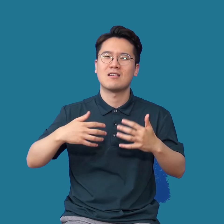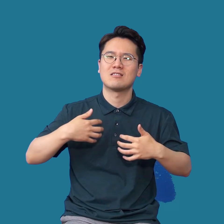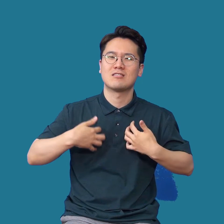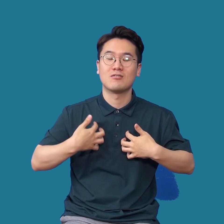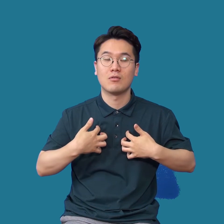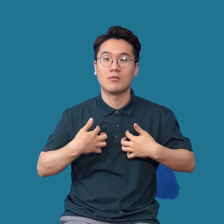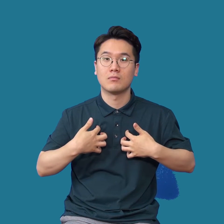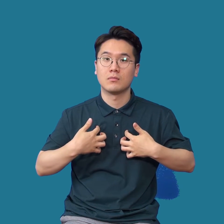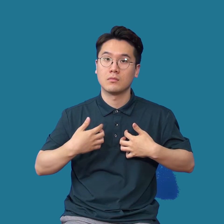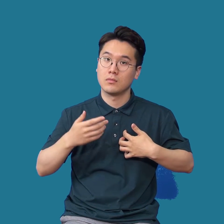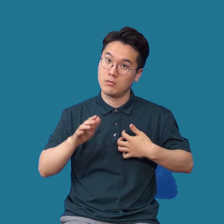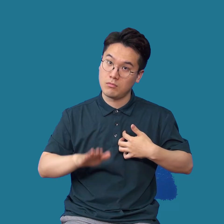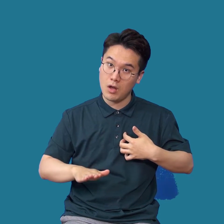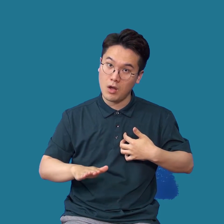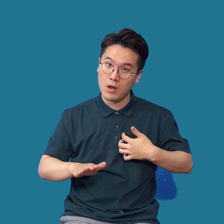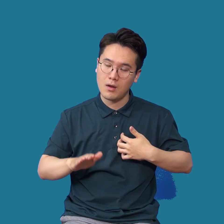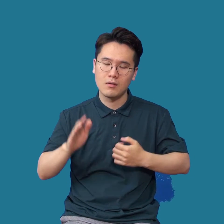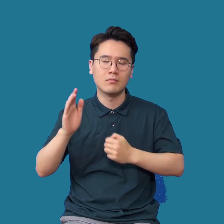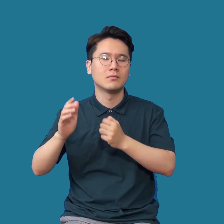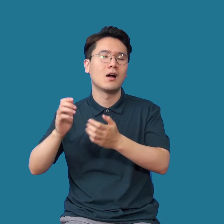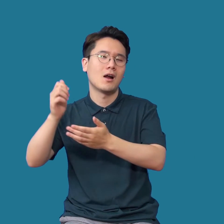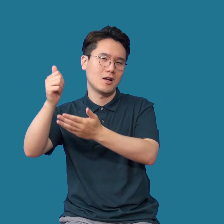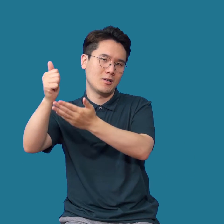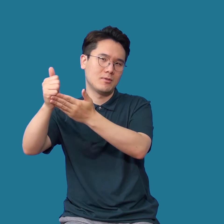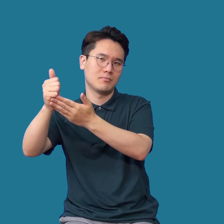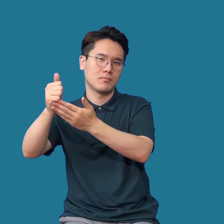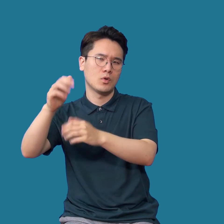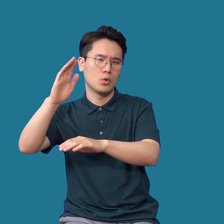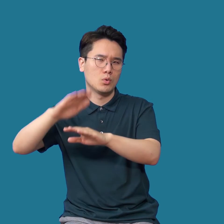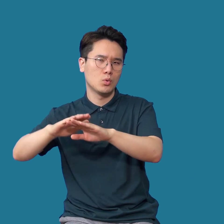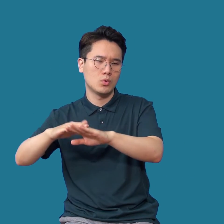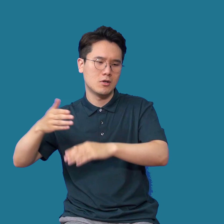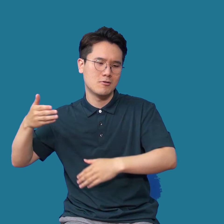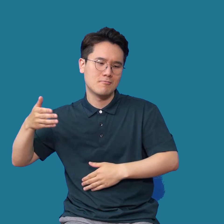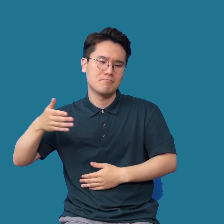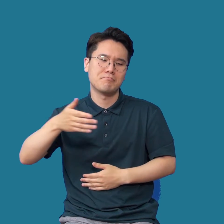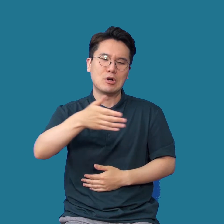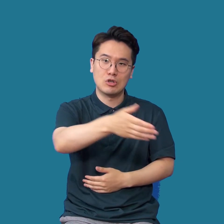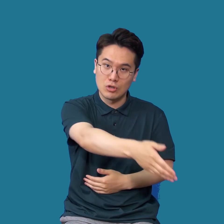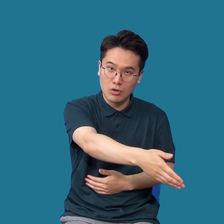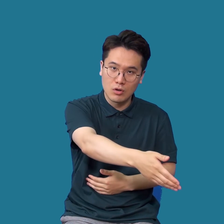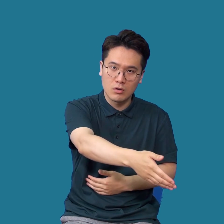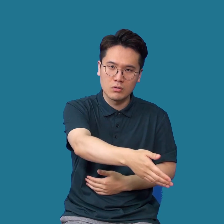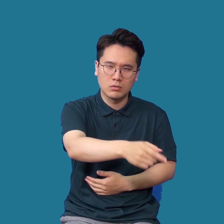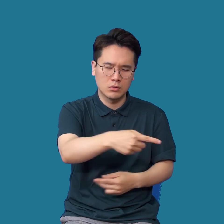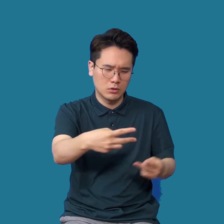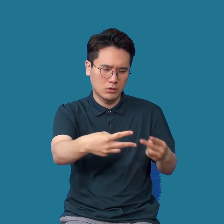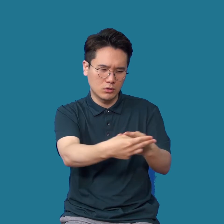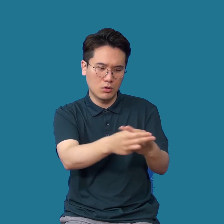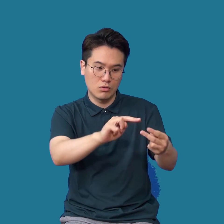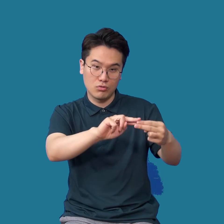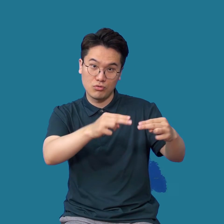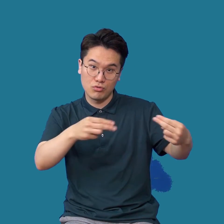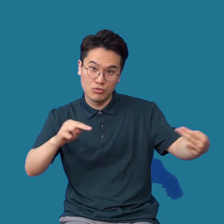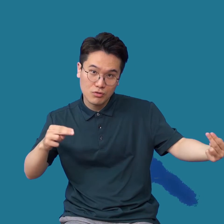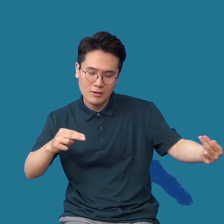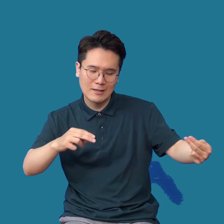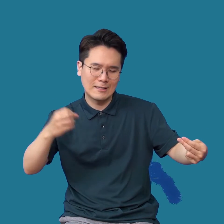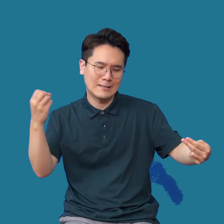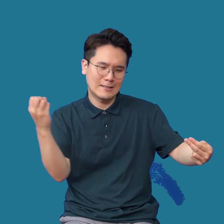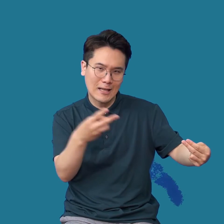그러나 하나님은 손을 뻗쳐서 그 끊어진 줄을 매듭을 지어서 연결을